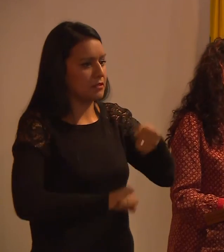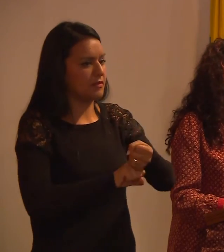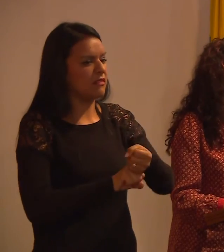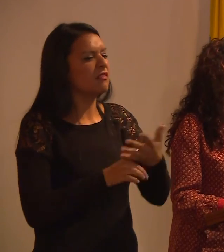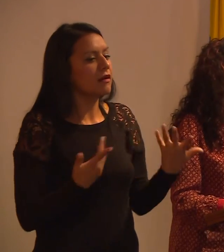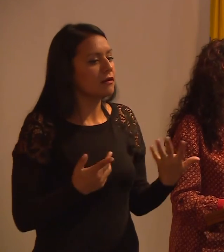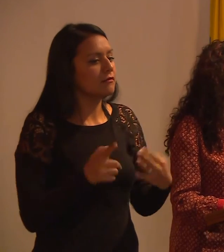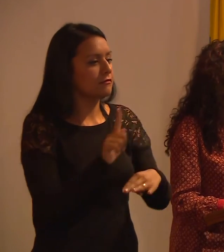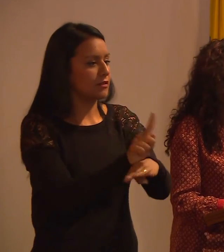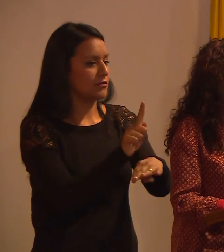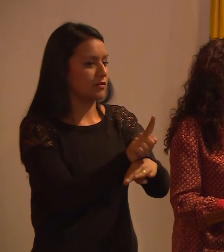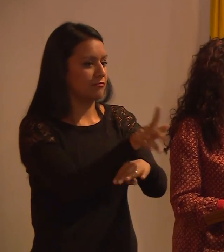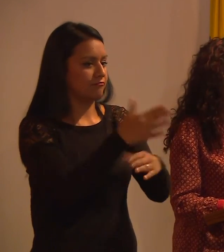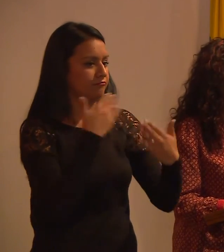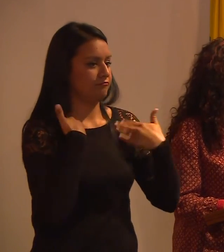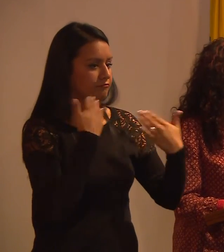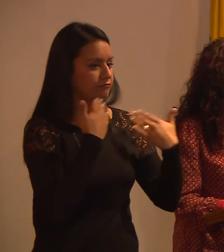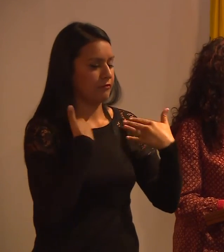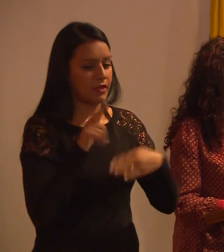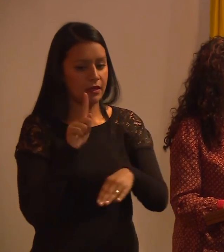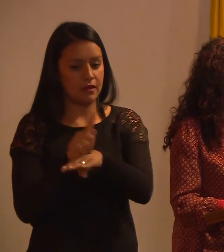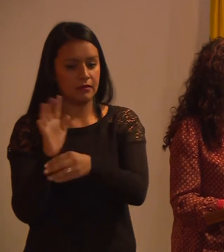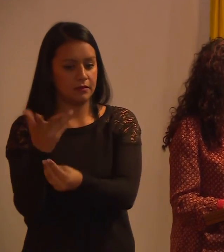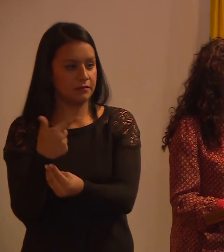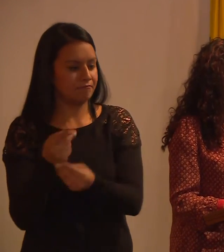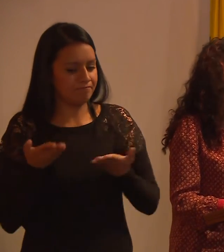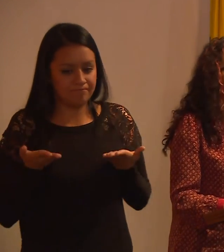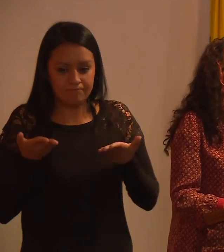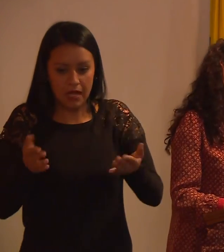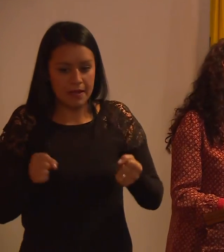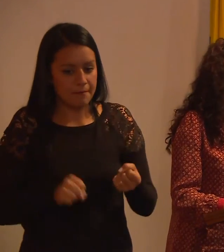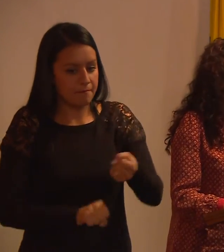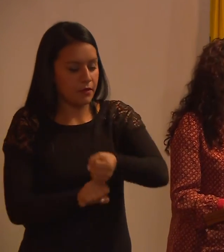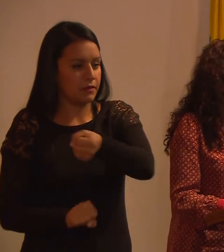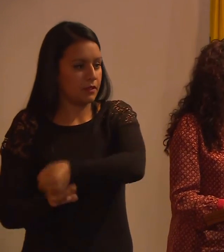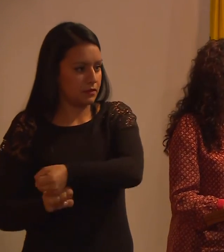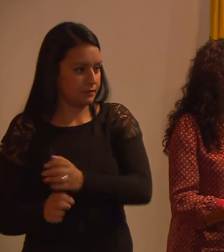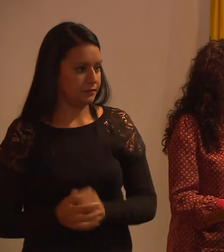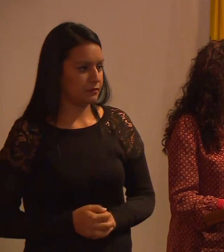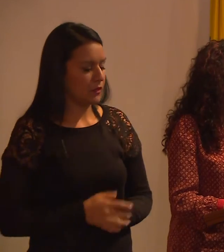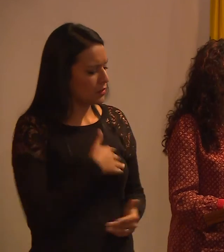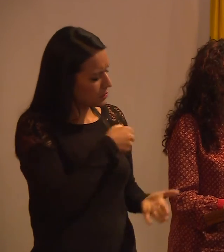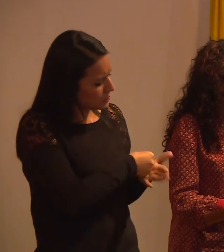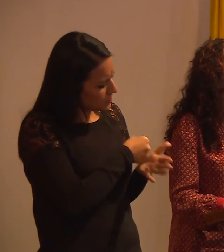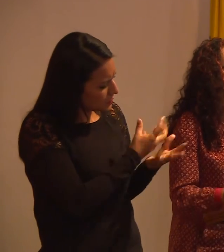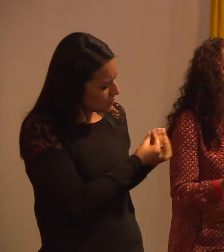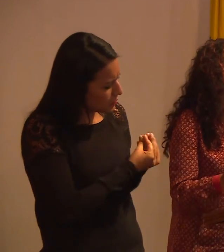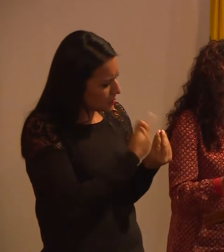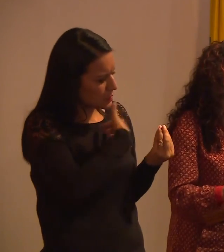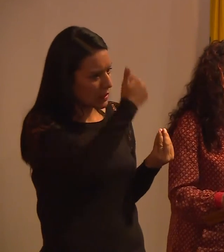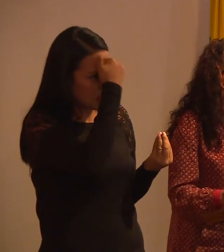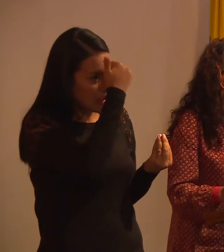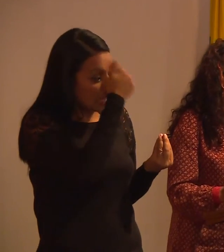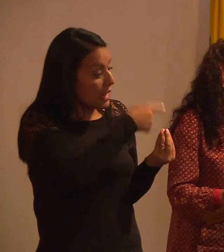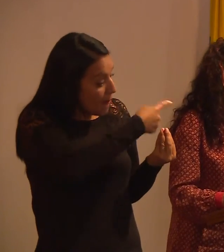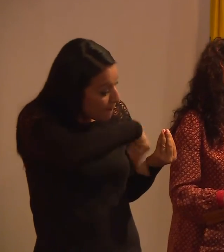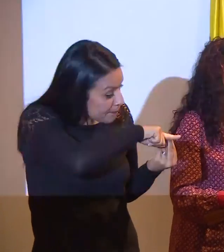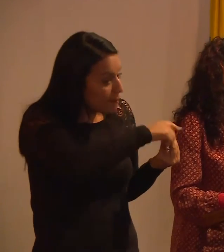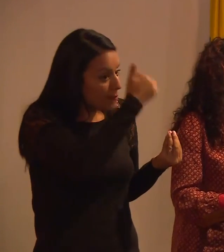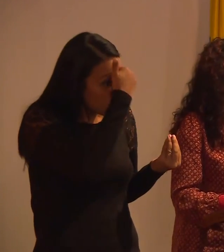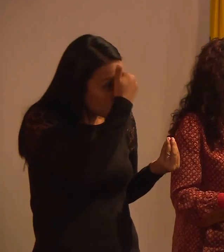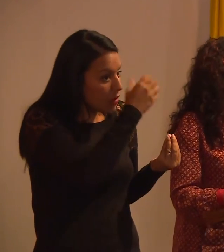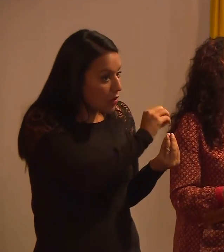la Facultad de Educación Física y la Facultad de Bellas Artes. Y que estamos intentando con un equipo de trabajo también de